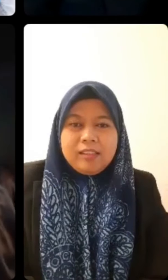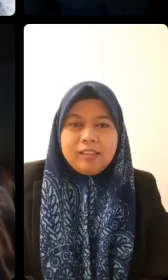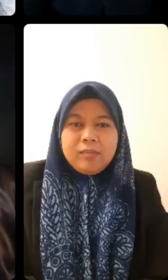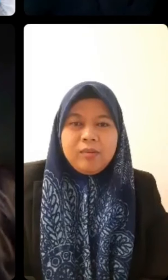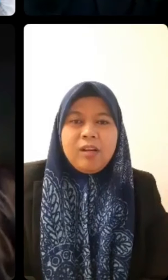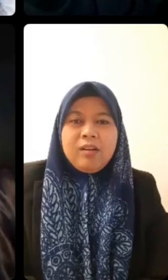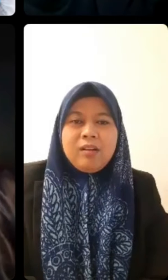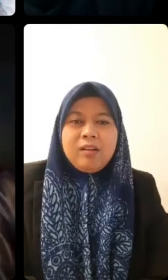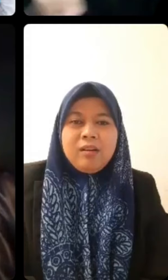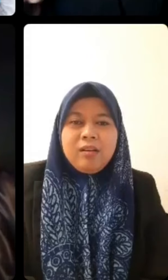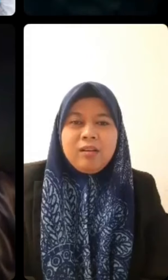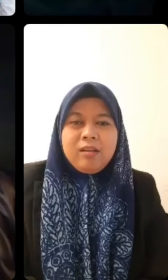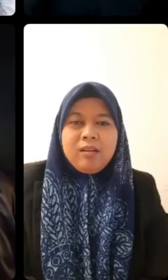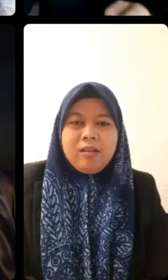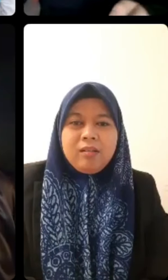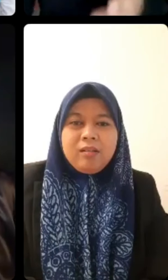Saya nak semua orang